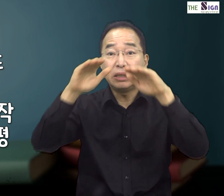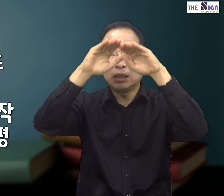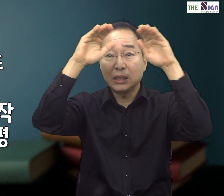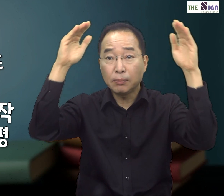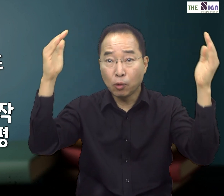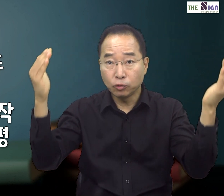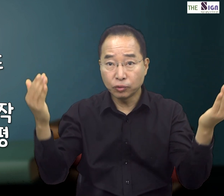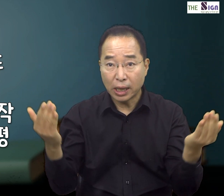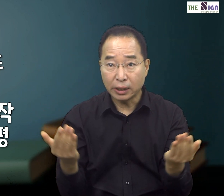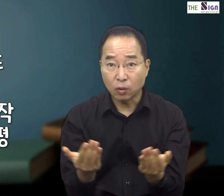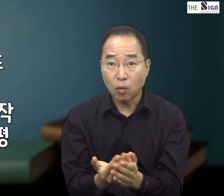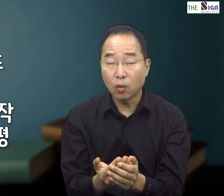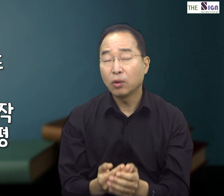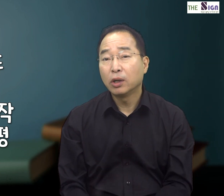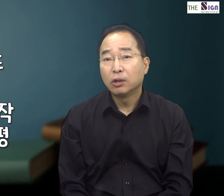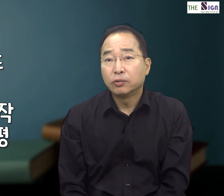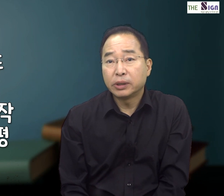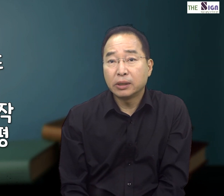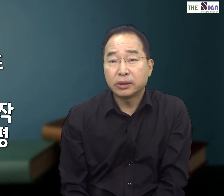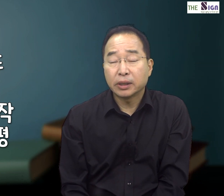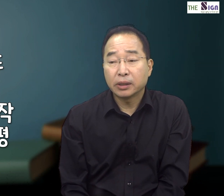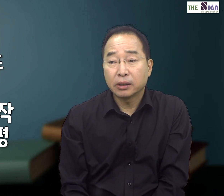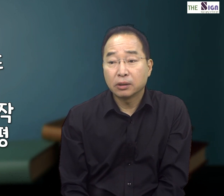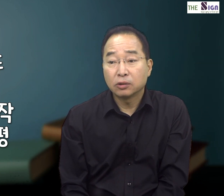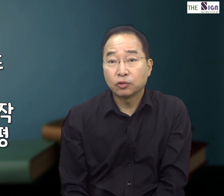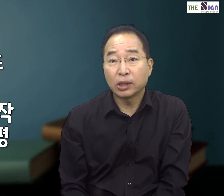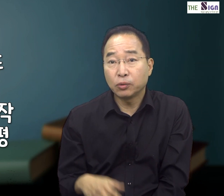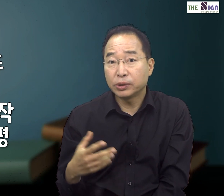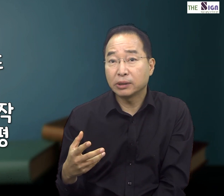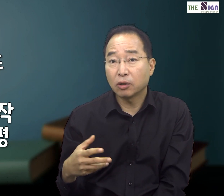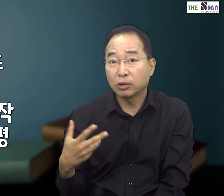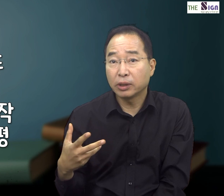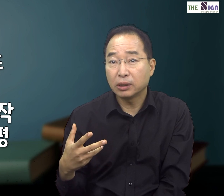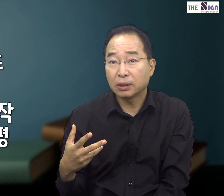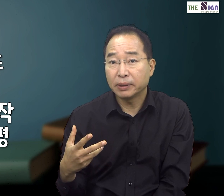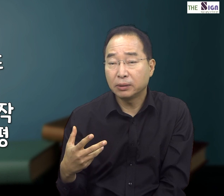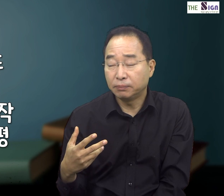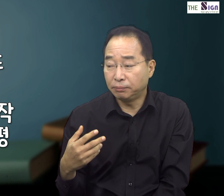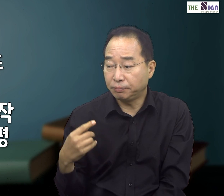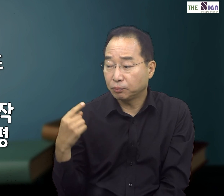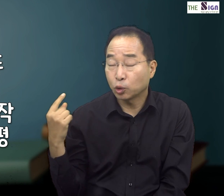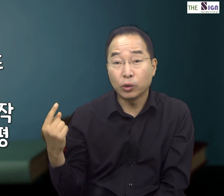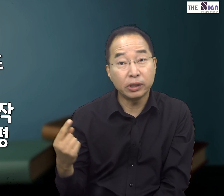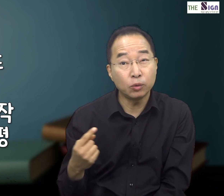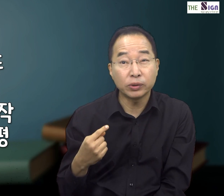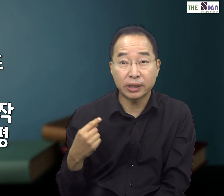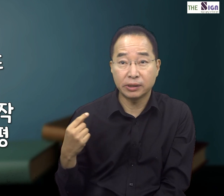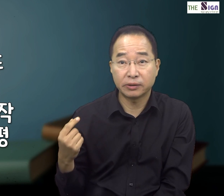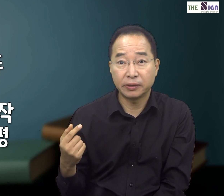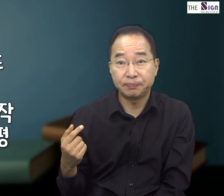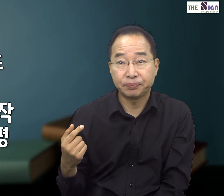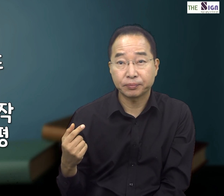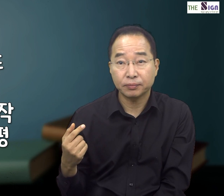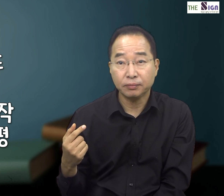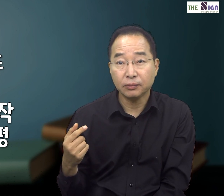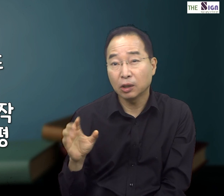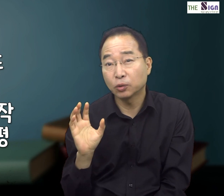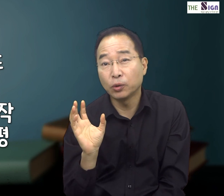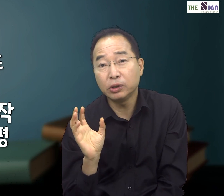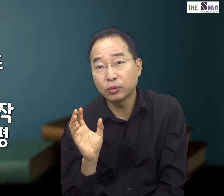이 모두가 있고, 우리가 이제 수화 동작에서 어떤 게 있냐면은 돌리는 동작이 있어요. 돌리는 동작은